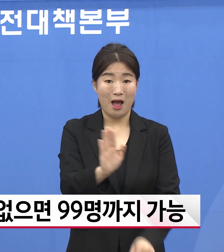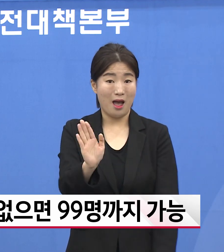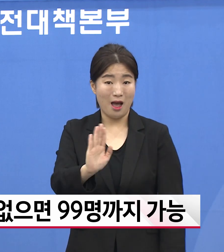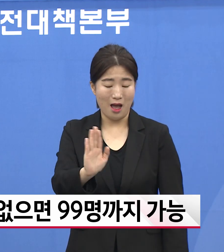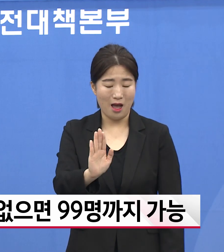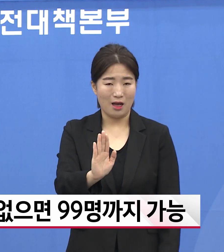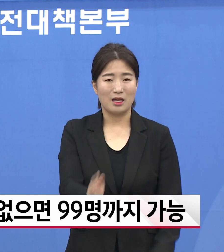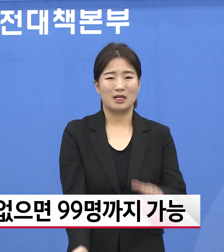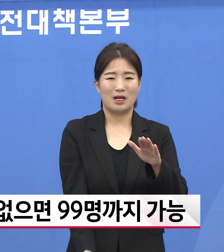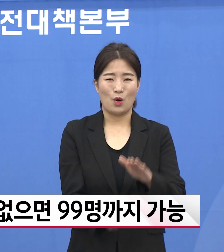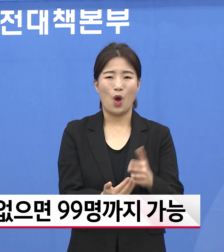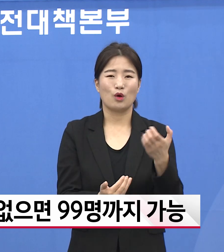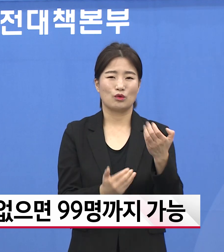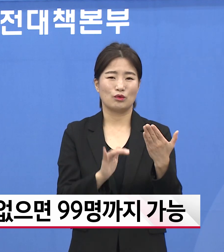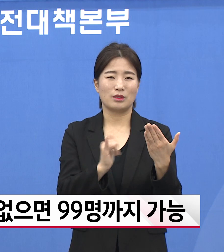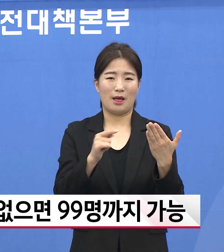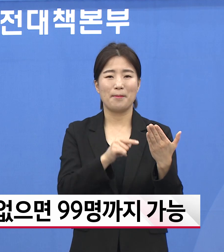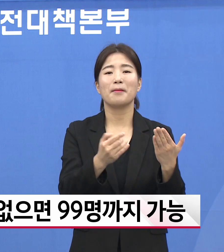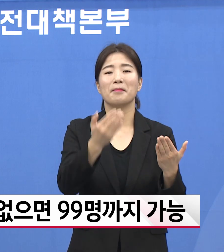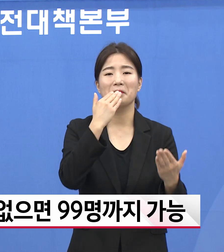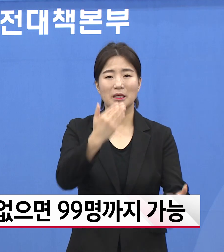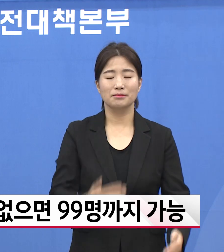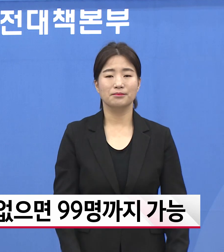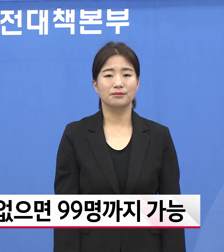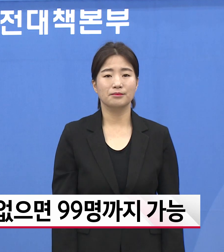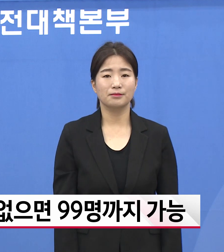경우 최대 99명까지 가능합니다.